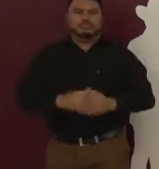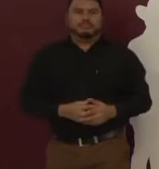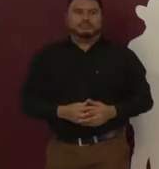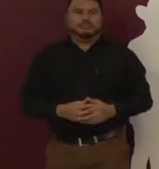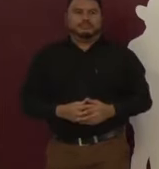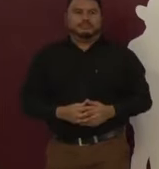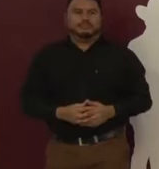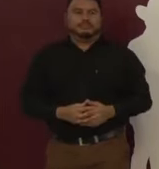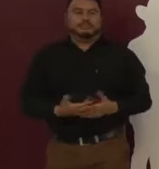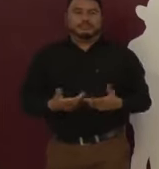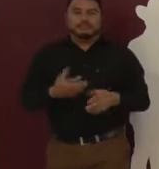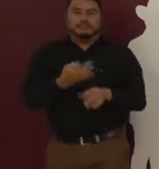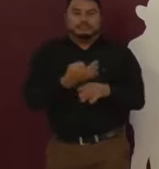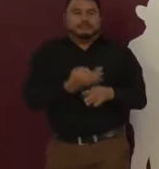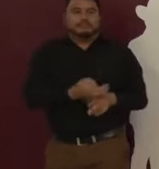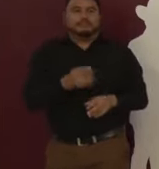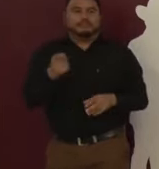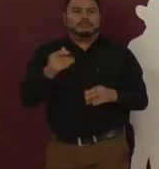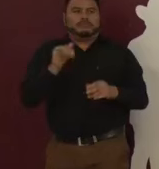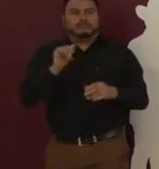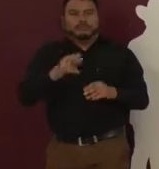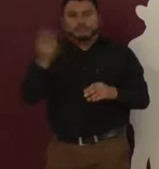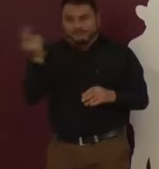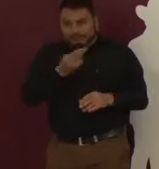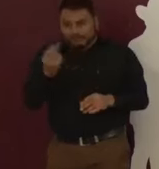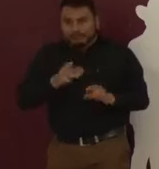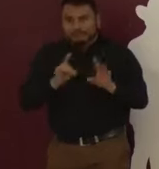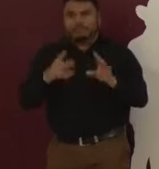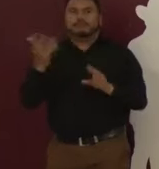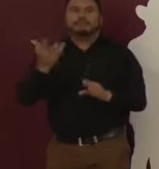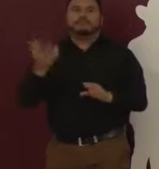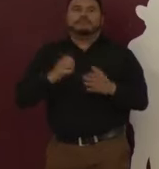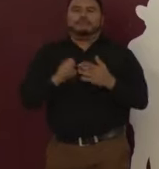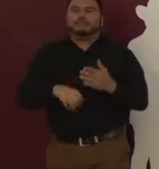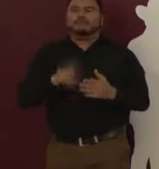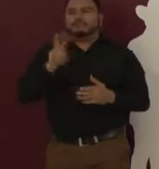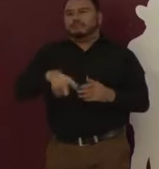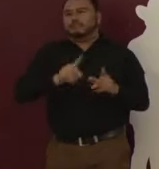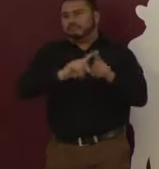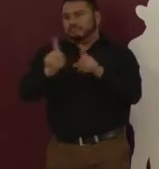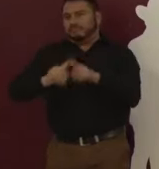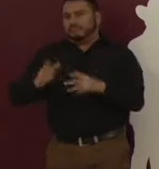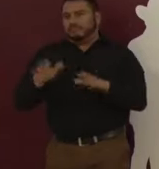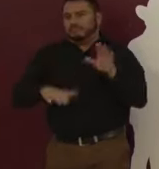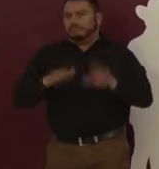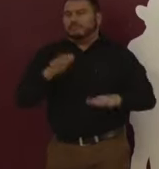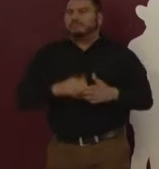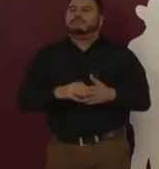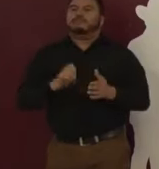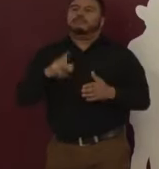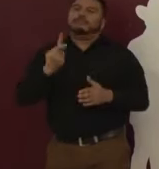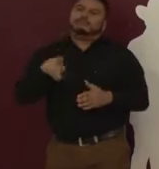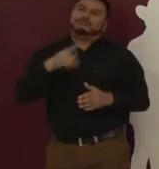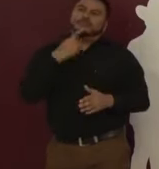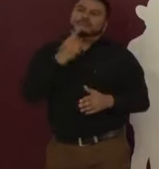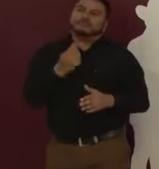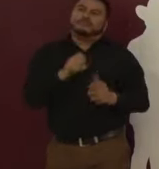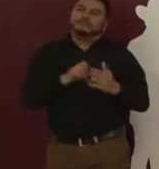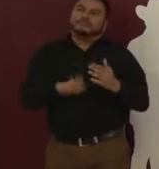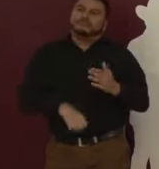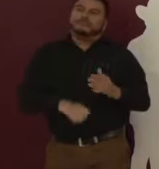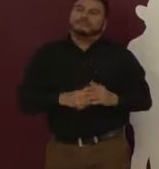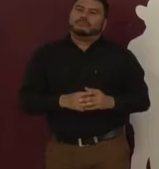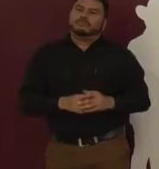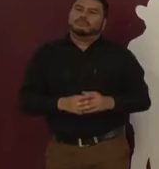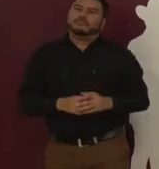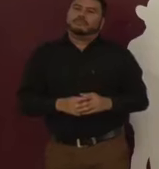Bueno, se están invirtiendo los que sean necesarios, realmente es variable. Lo que sí te puedo decir que